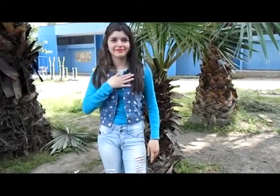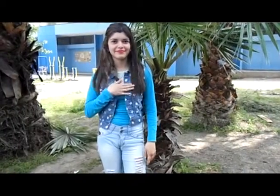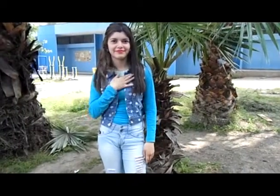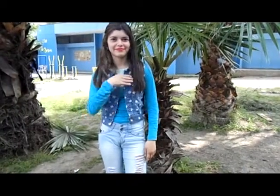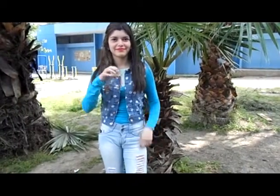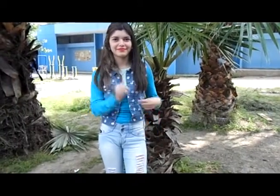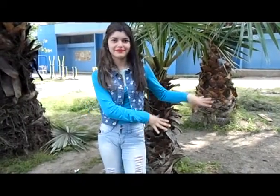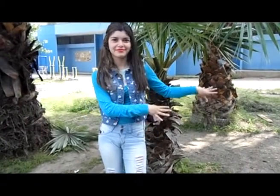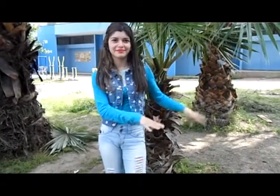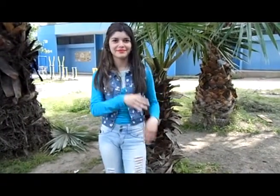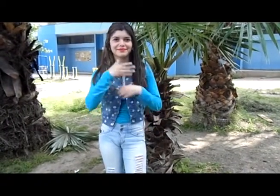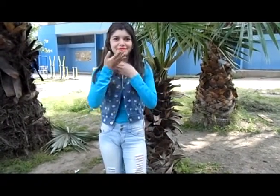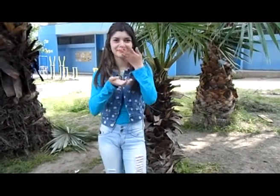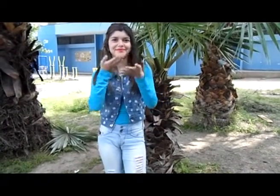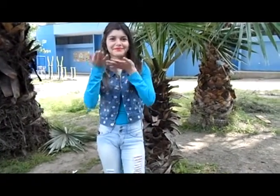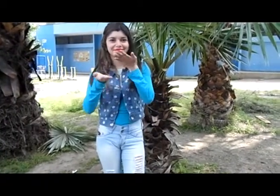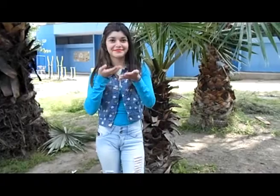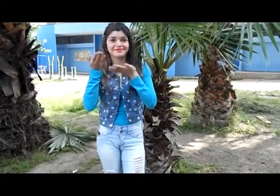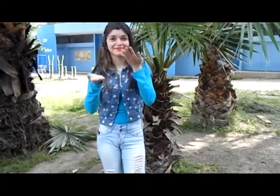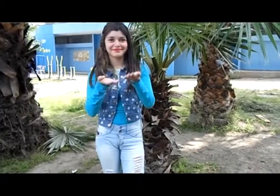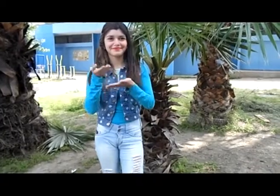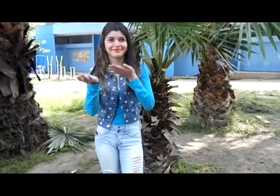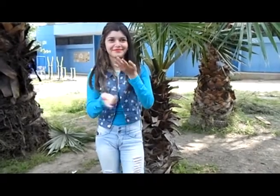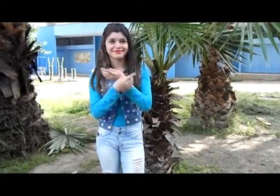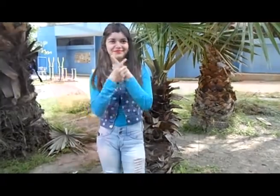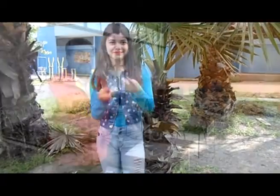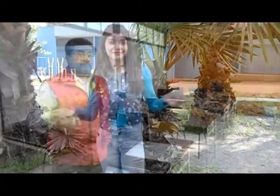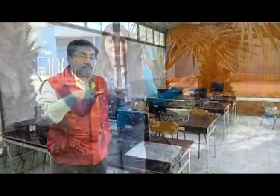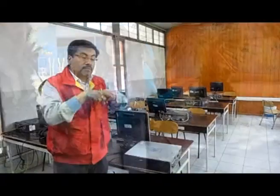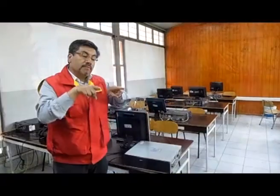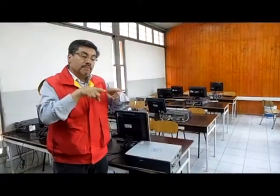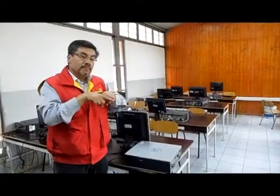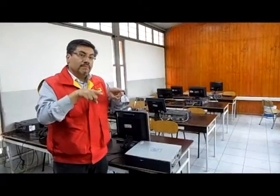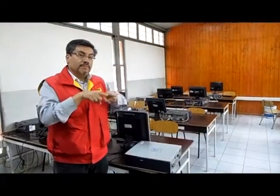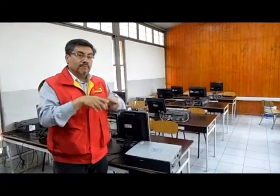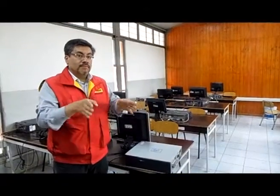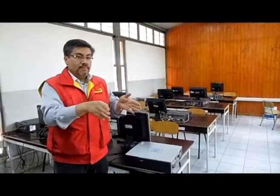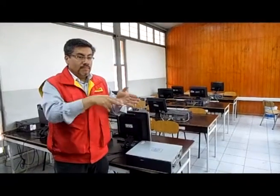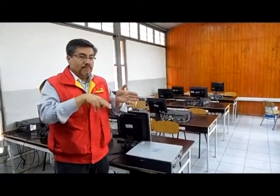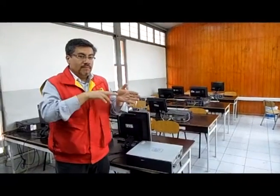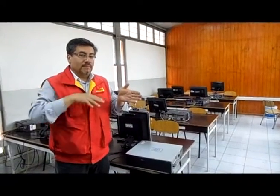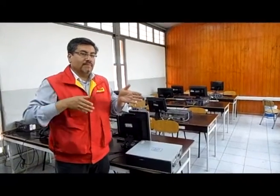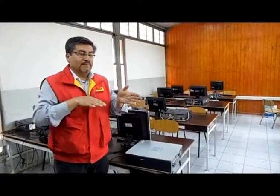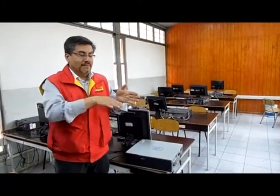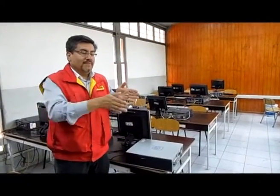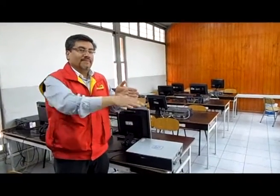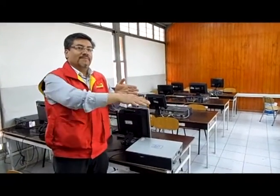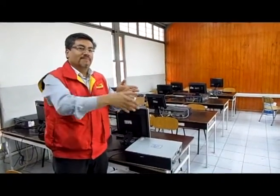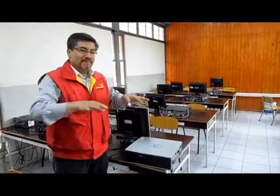Quiero ya dejarte de cantar. Como un río que camina hacia el